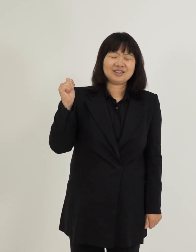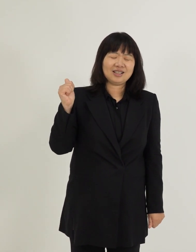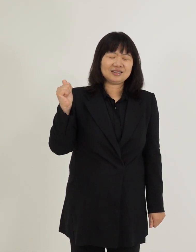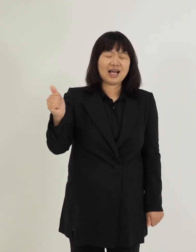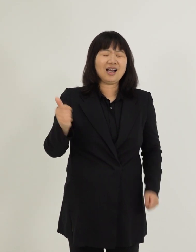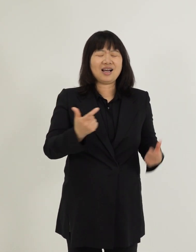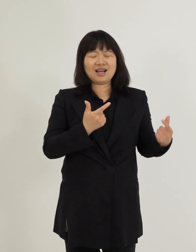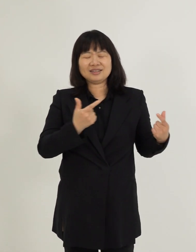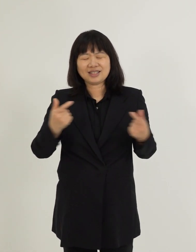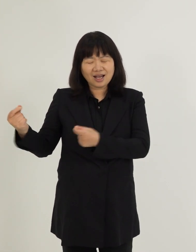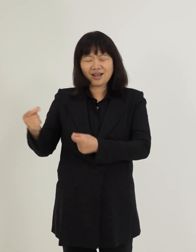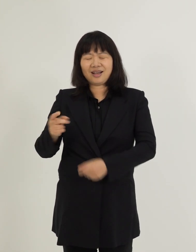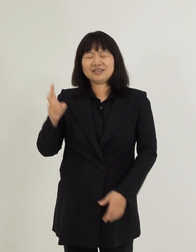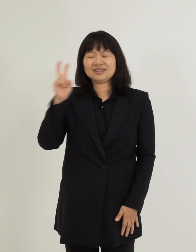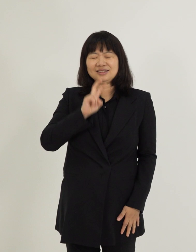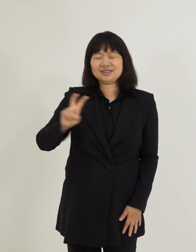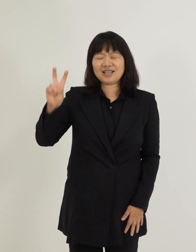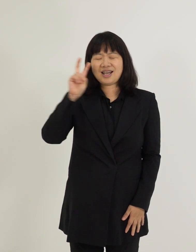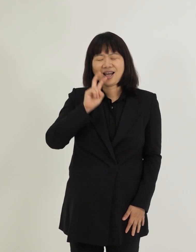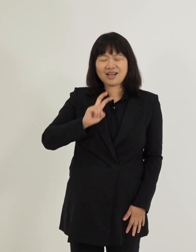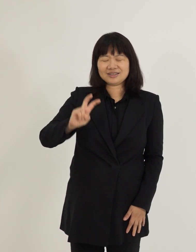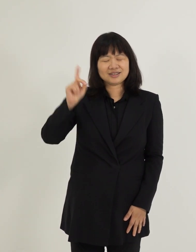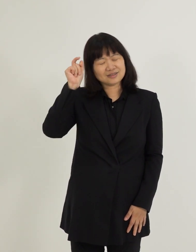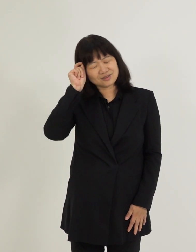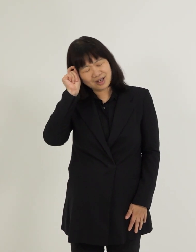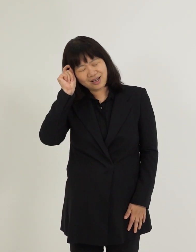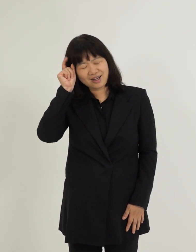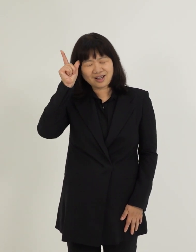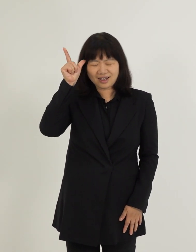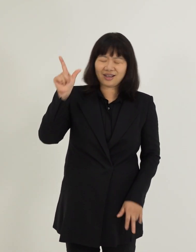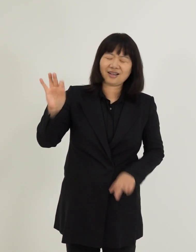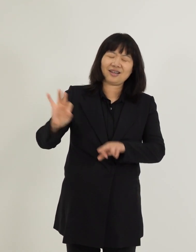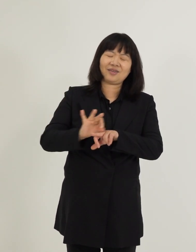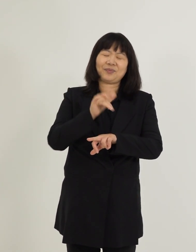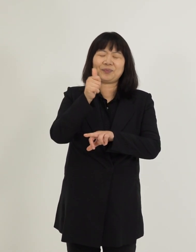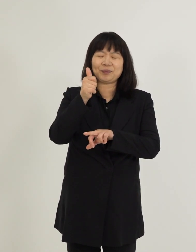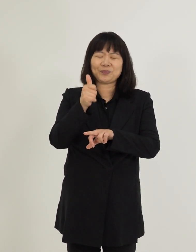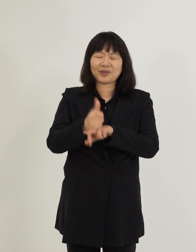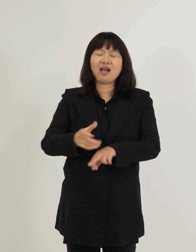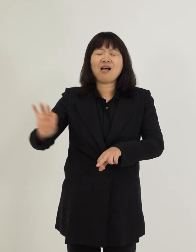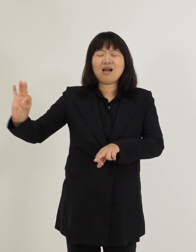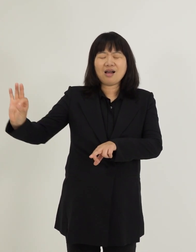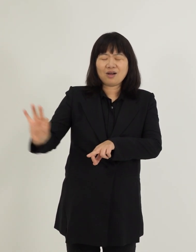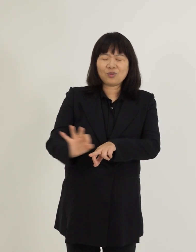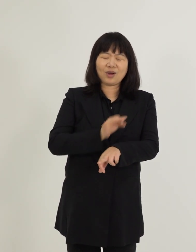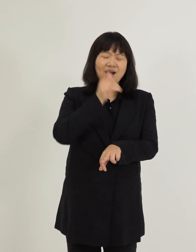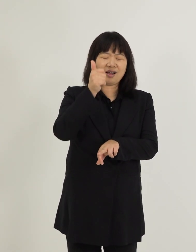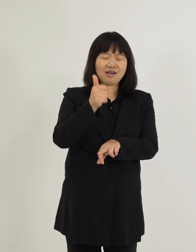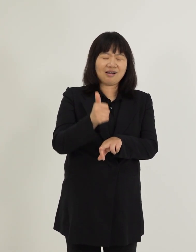주시라. 다 찬양 위대하신 왕께 만세!